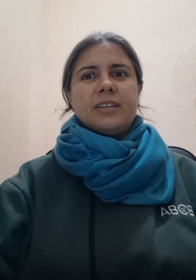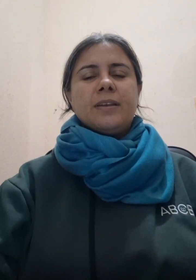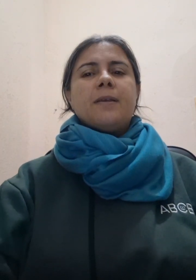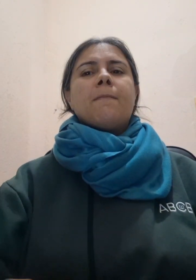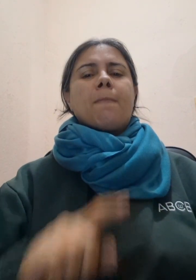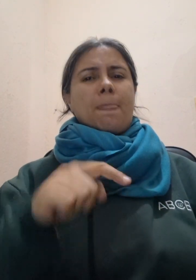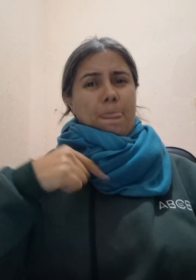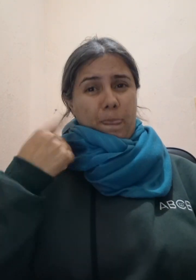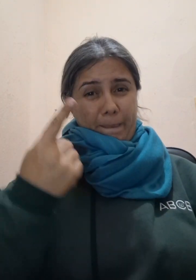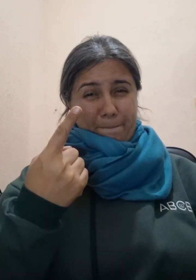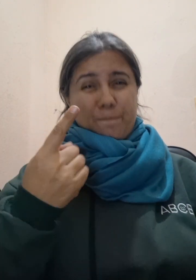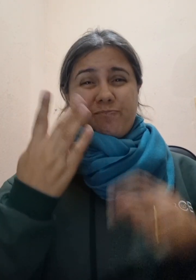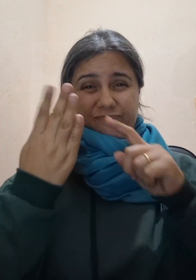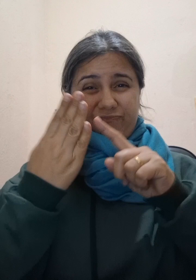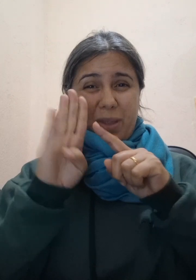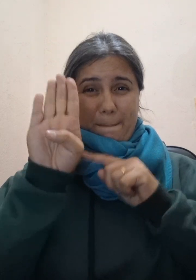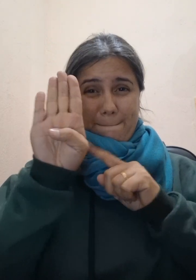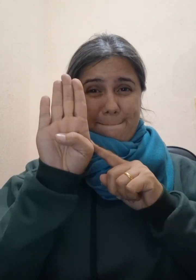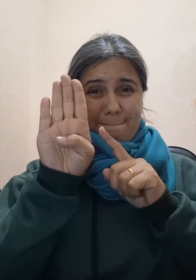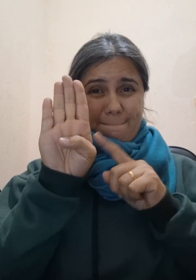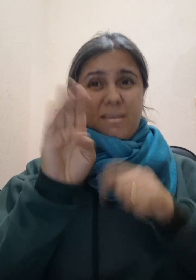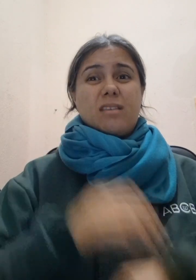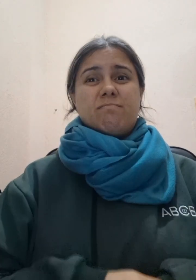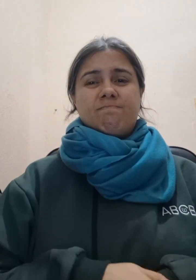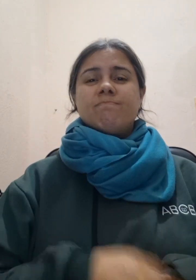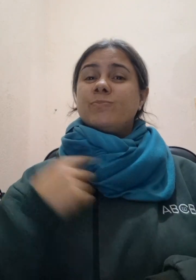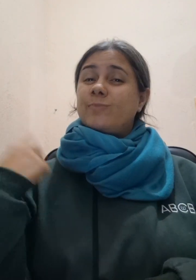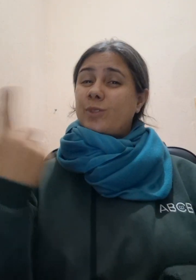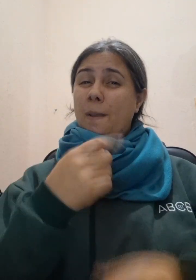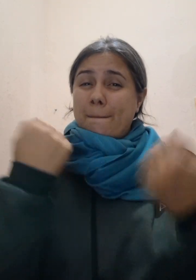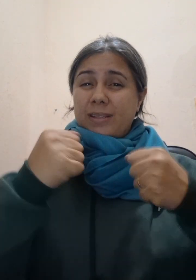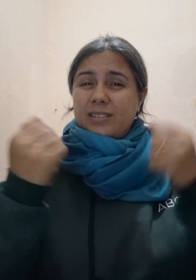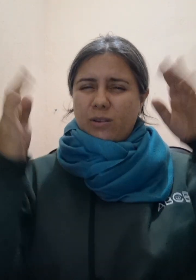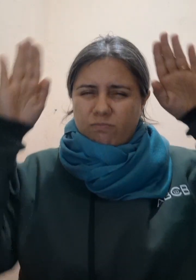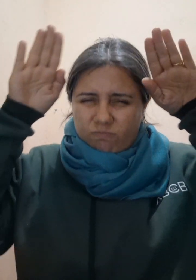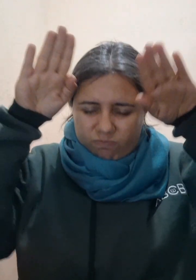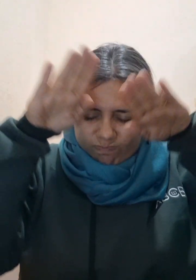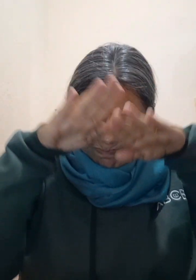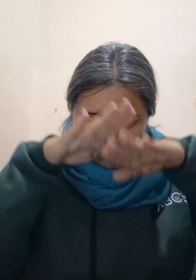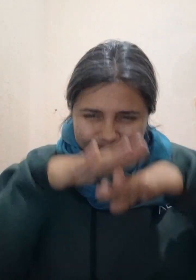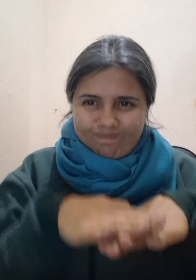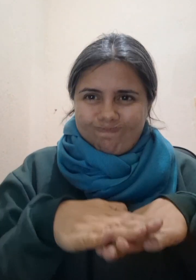contender comigo, Todo-Poderoso, porque eu tô errado e você tá sofrendo?